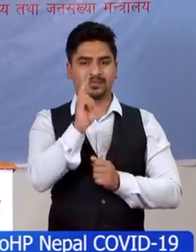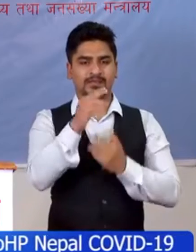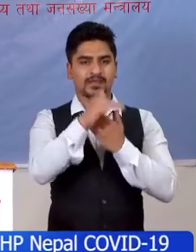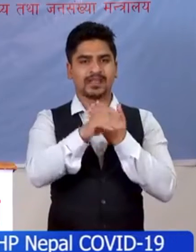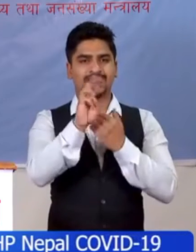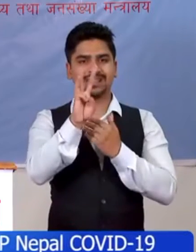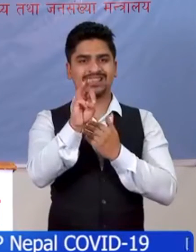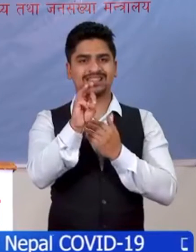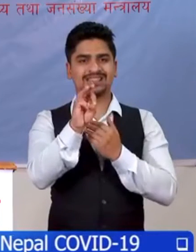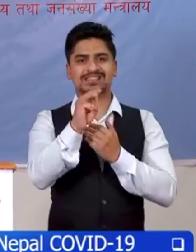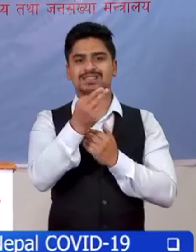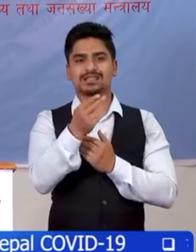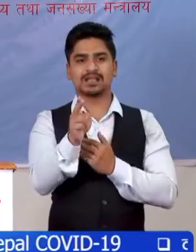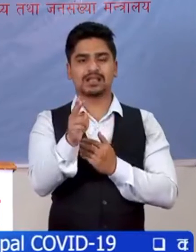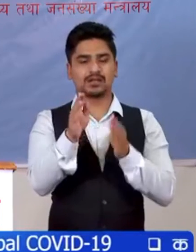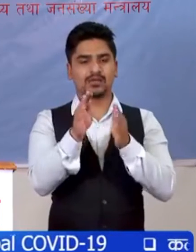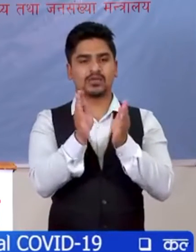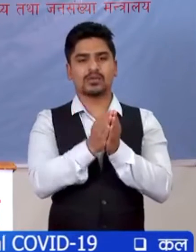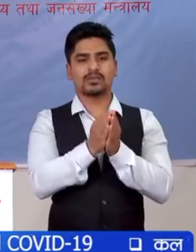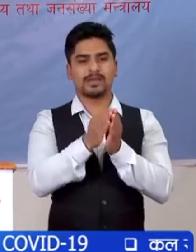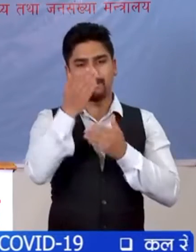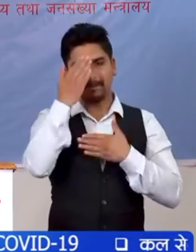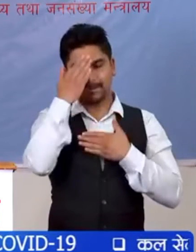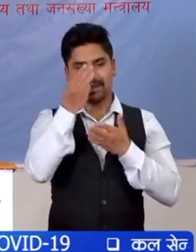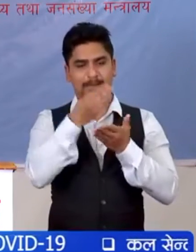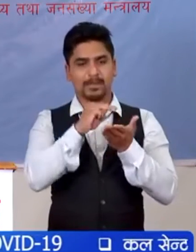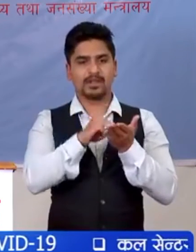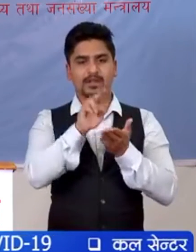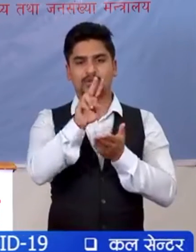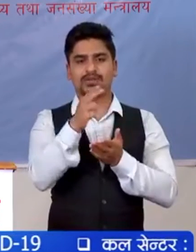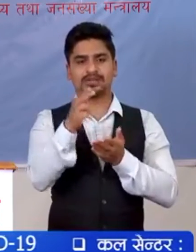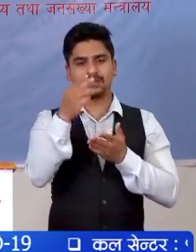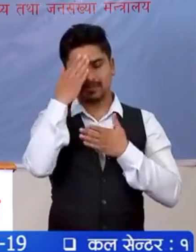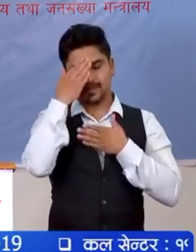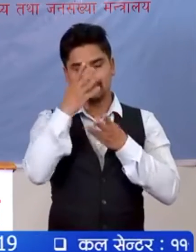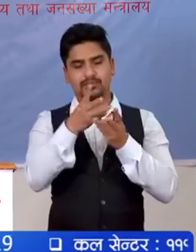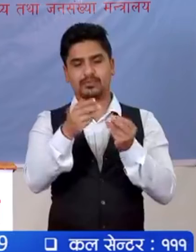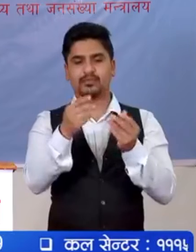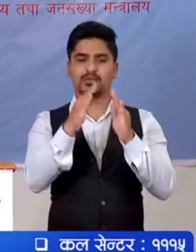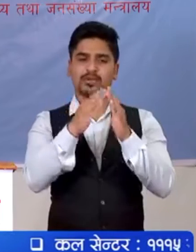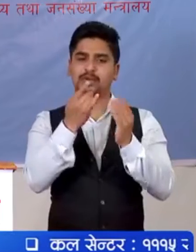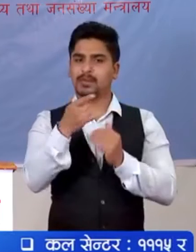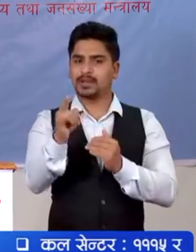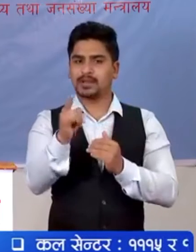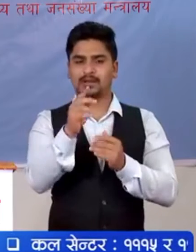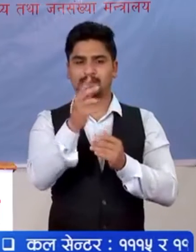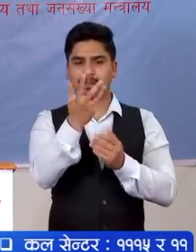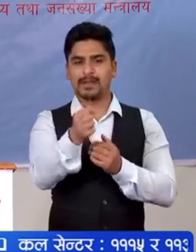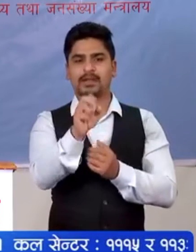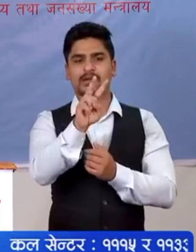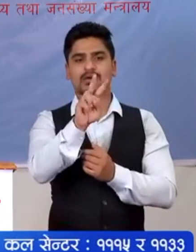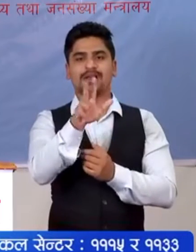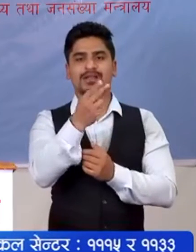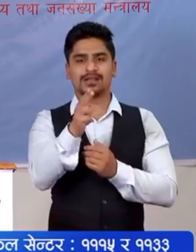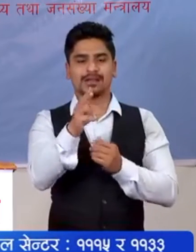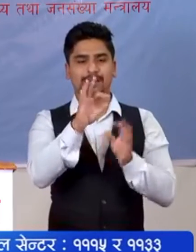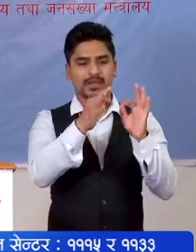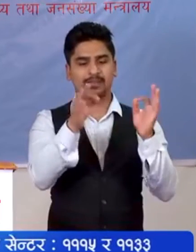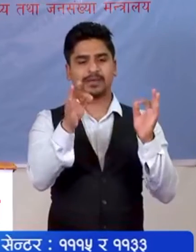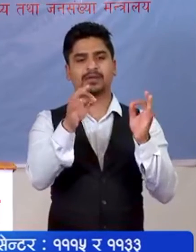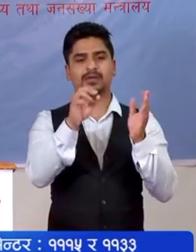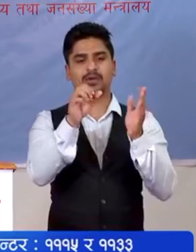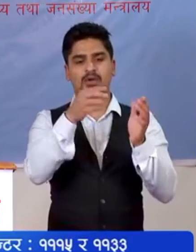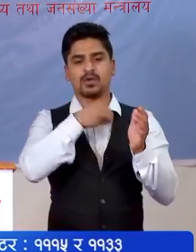यसरी 30 जना टोटल सङ्क्रमितमध्ये 2 जना निको भएर घर फर्किसकेको अवस्था र 28 जना विभिन्न